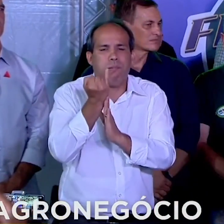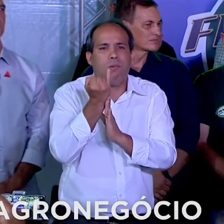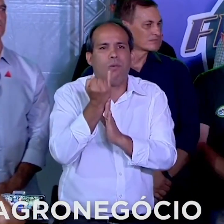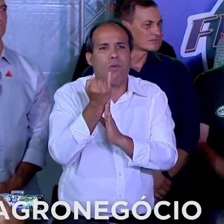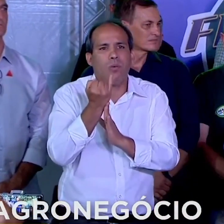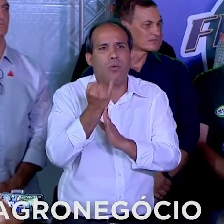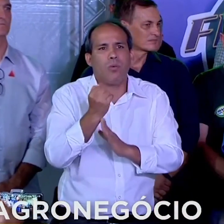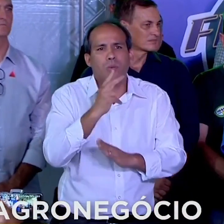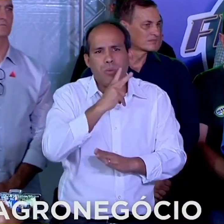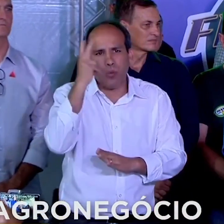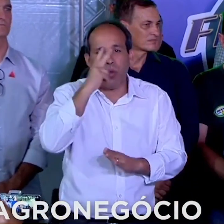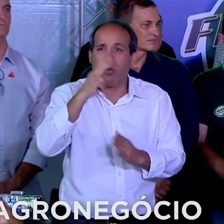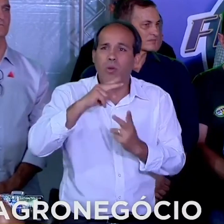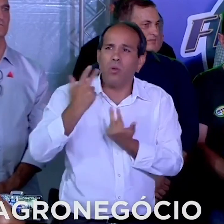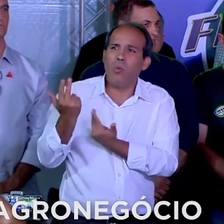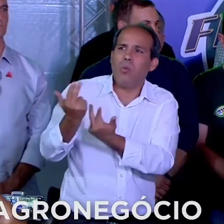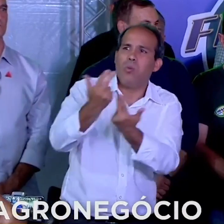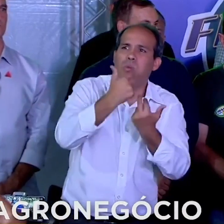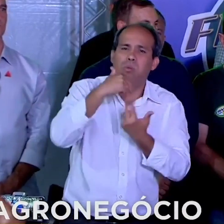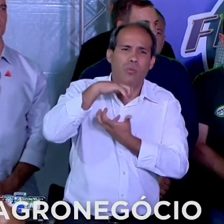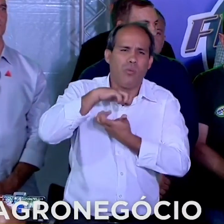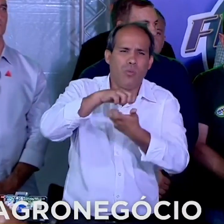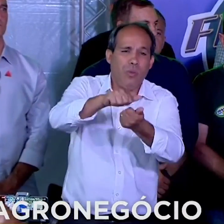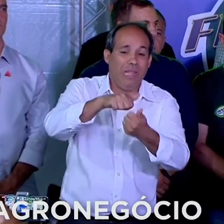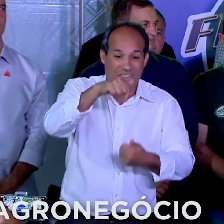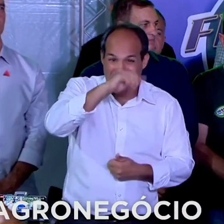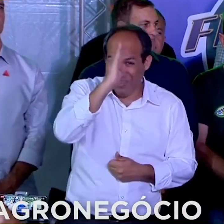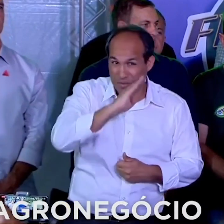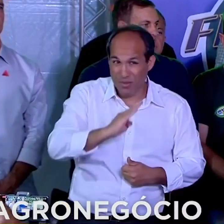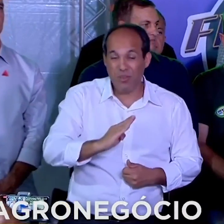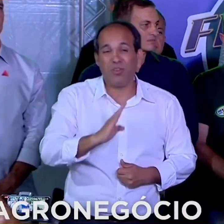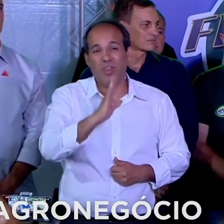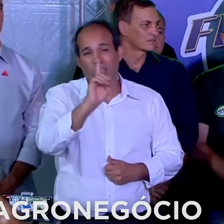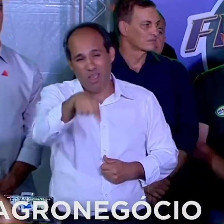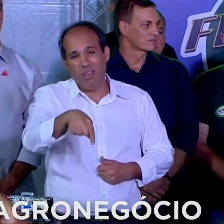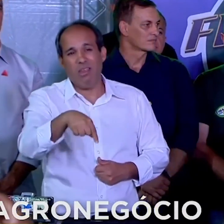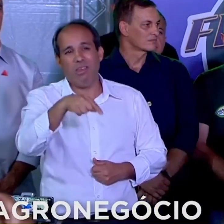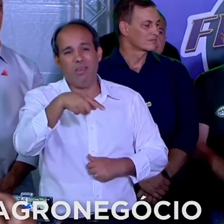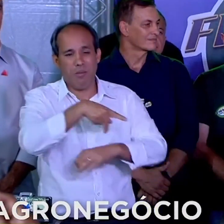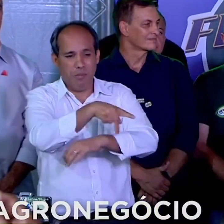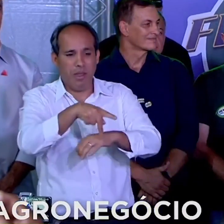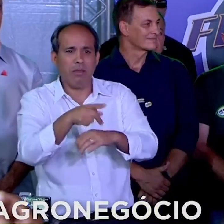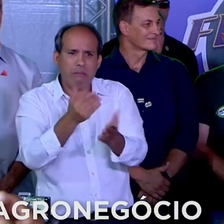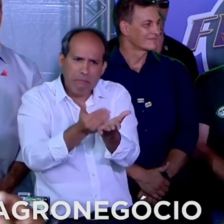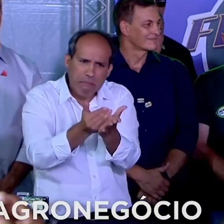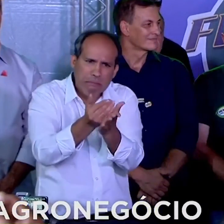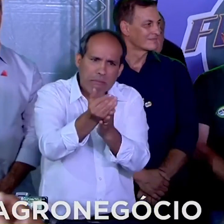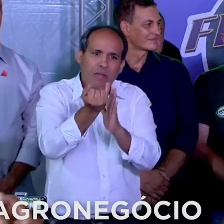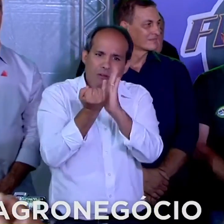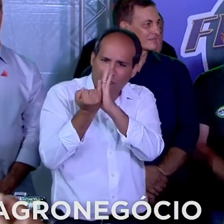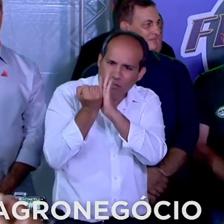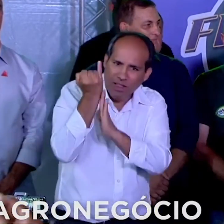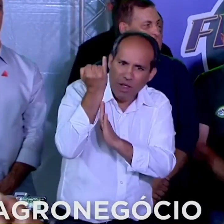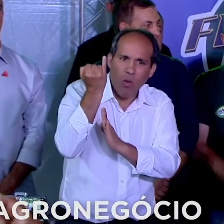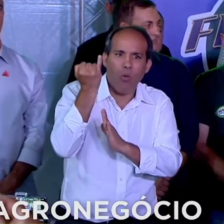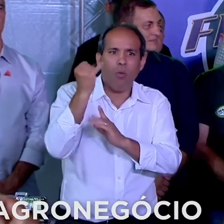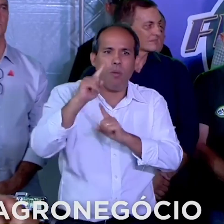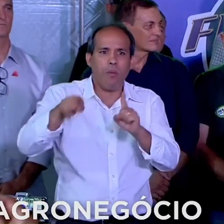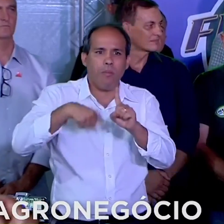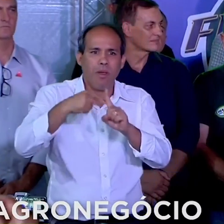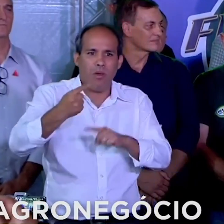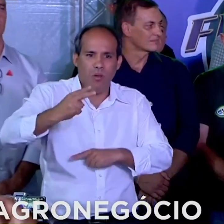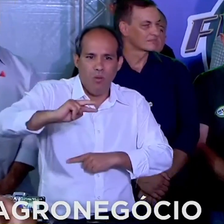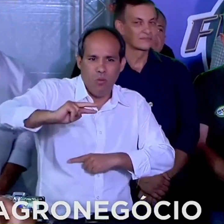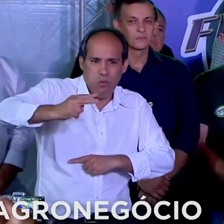generalizada no mundo todo e o Brasil é um país que está tendo inflação está tendo aumento de